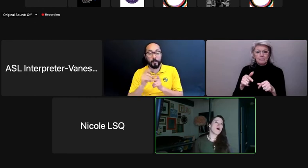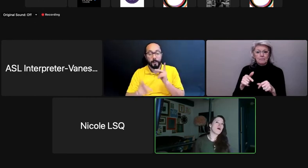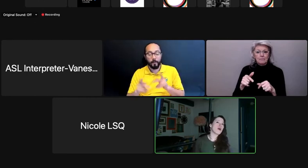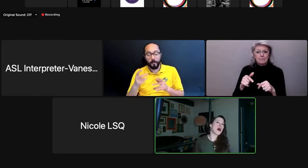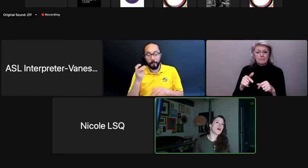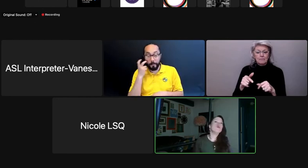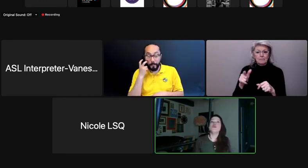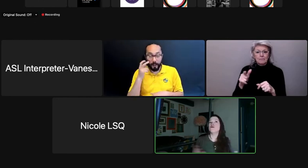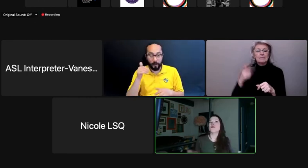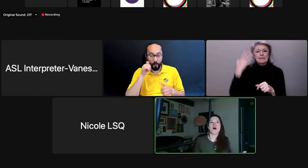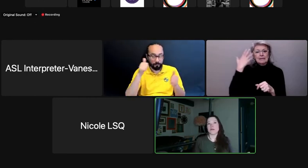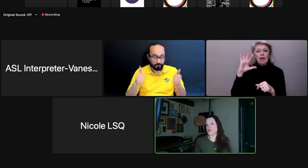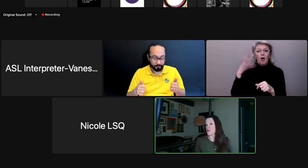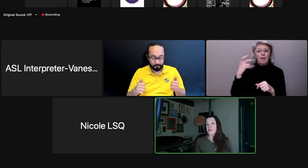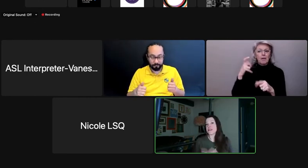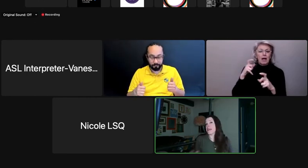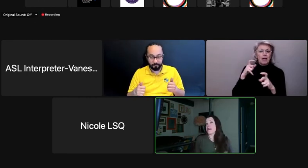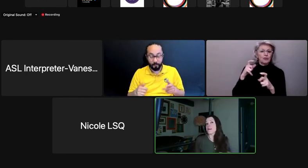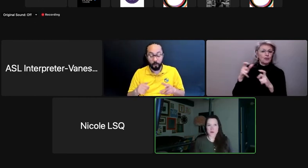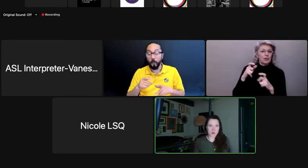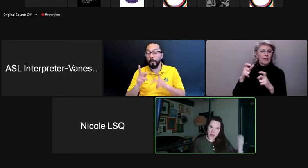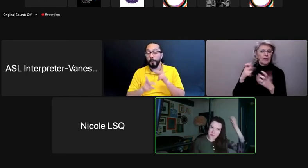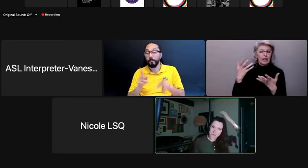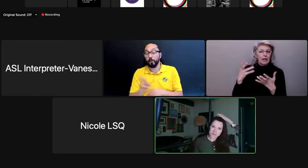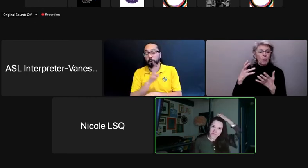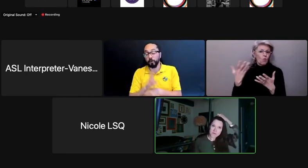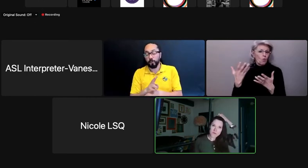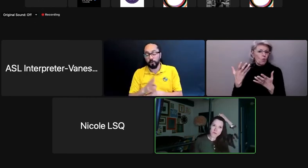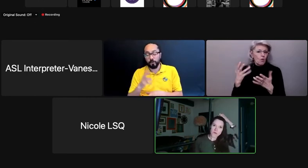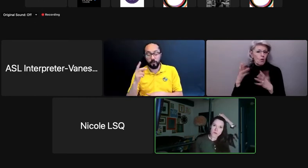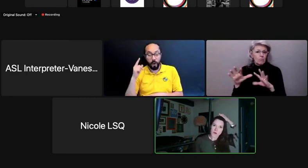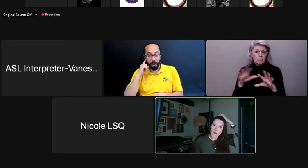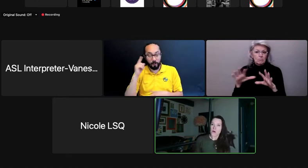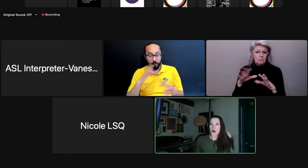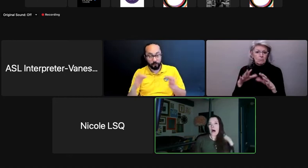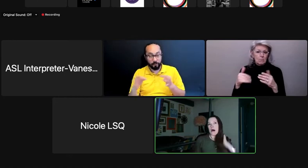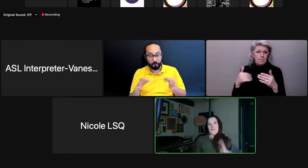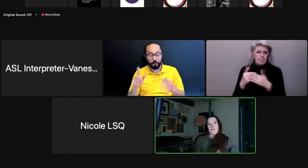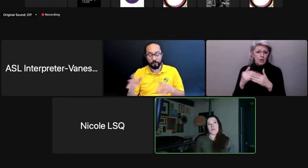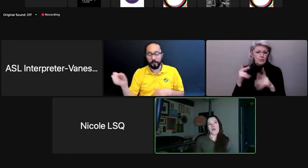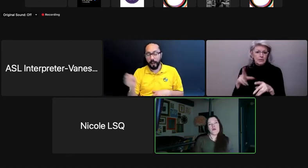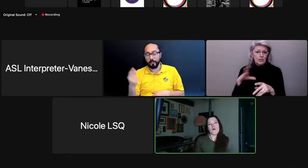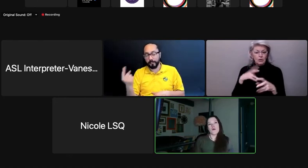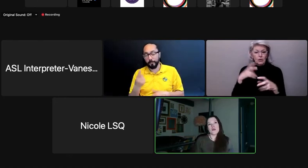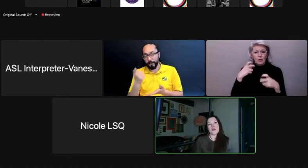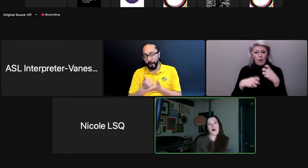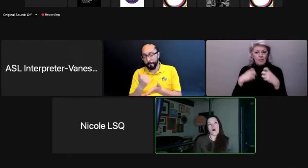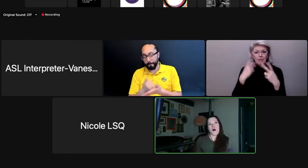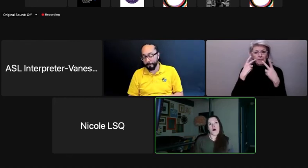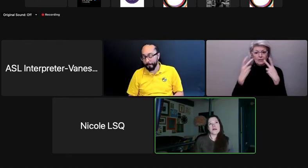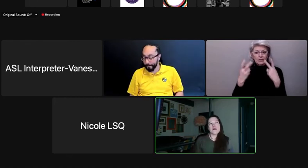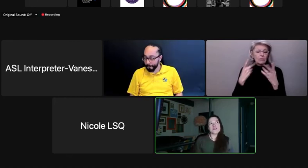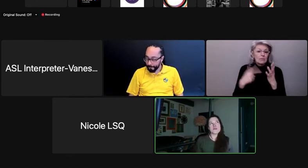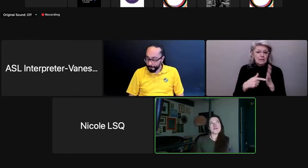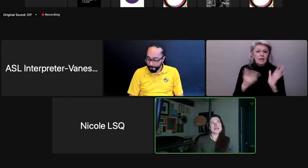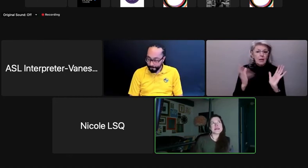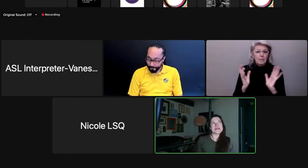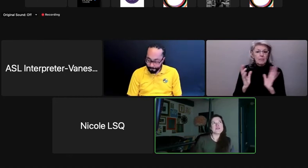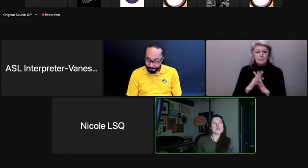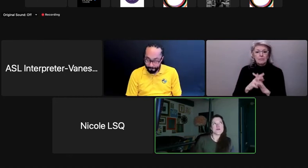savent comment gérer ou être à proximité de quelqu'un qui a des difficultés visuelles par exemple